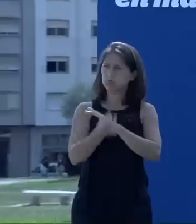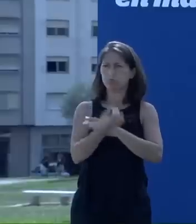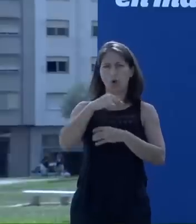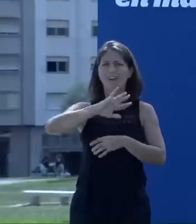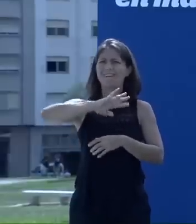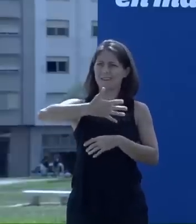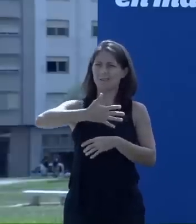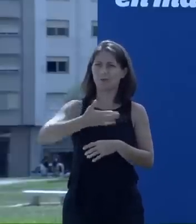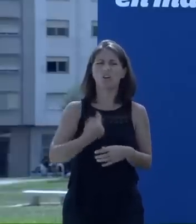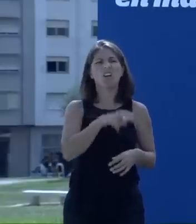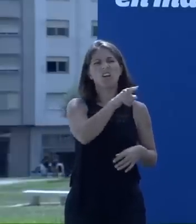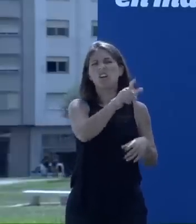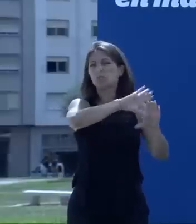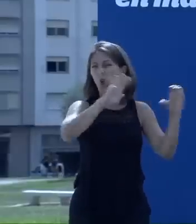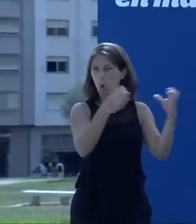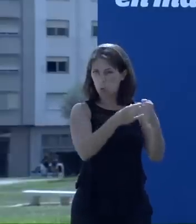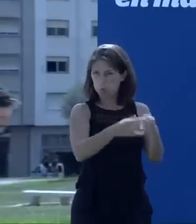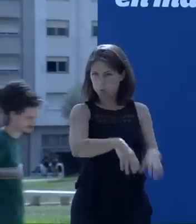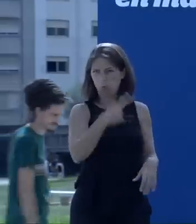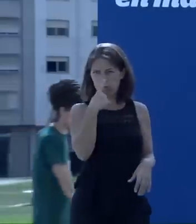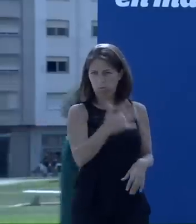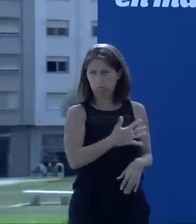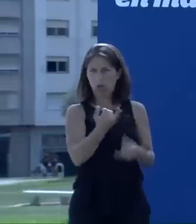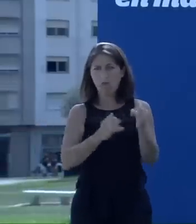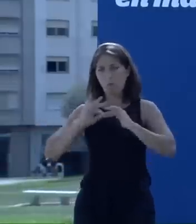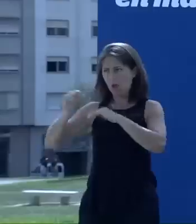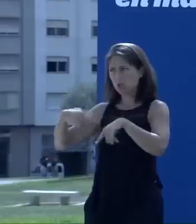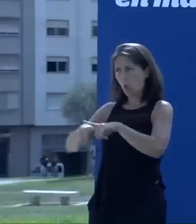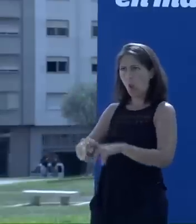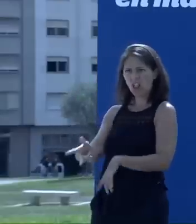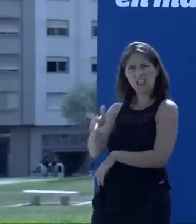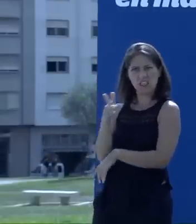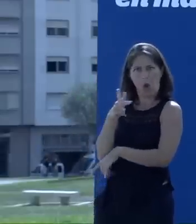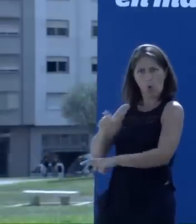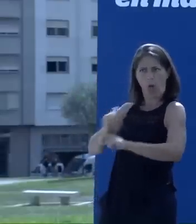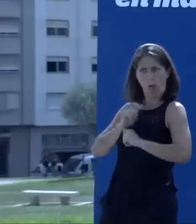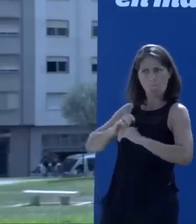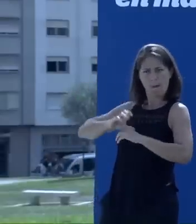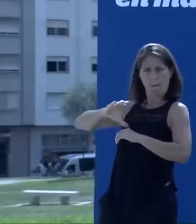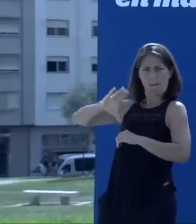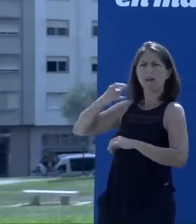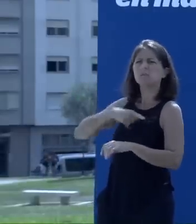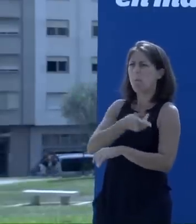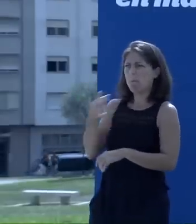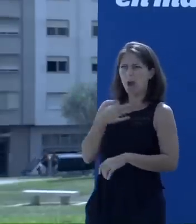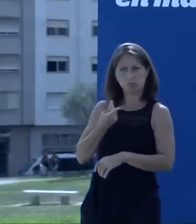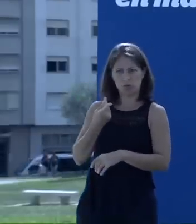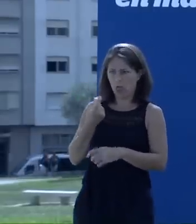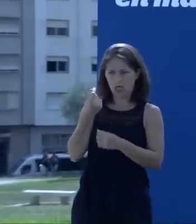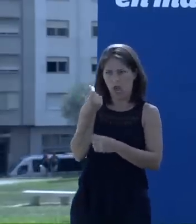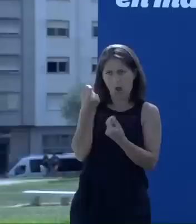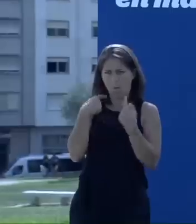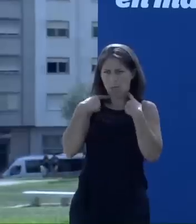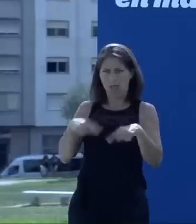os voceiros do Partido Podre que este das mareas vanos endevedar e vanos a conducir á ruína. Por iso, cando consultamos tamén os datos